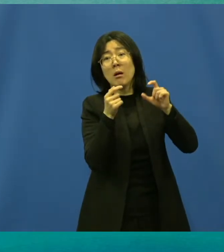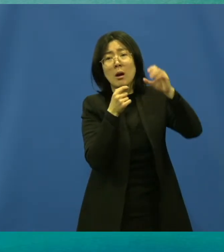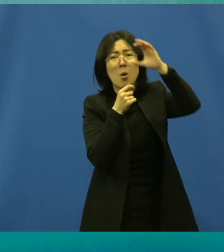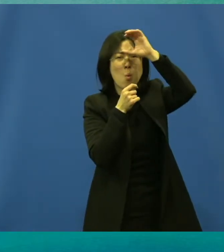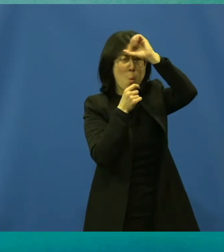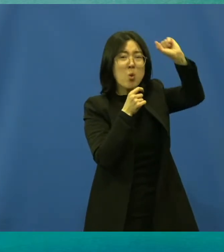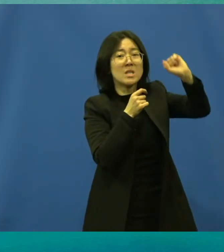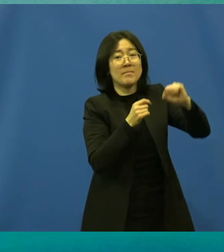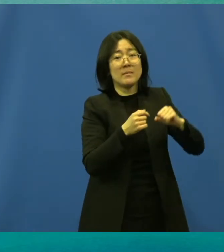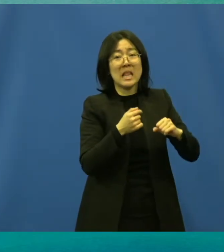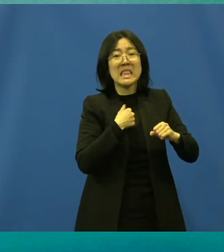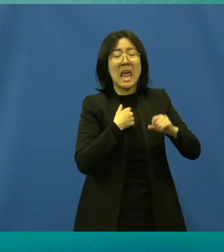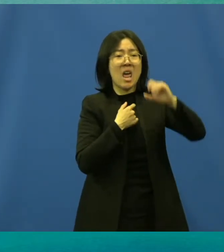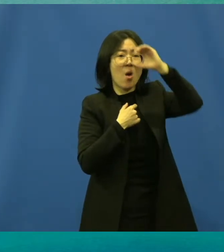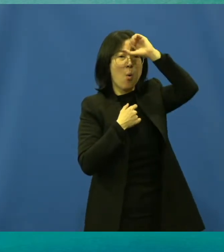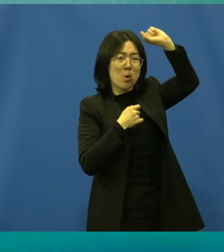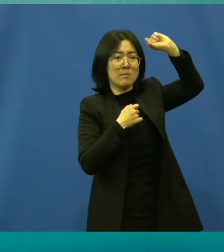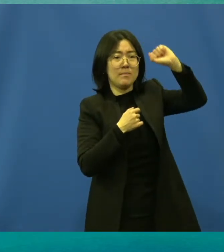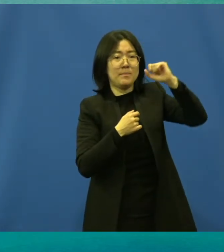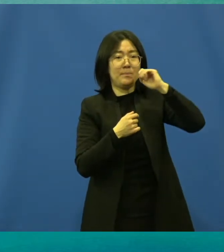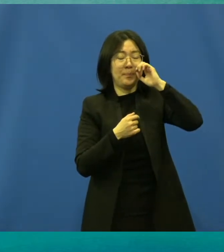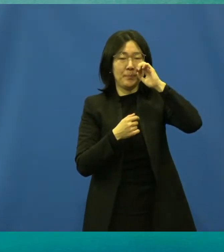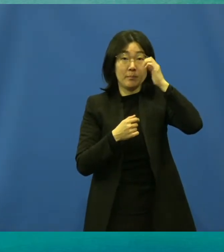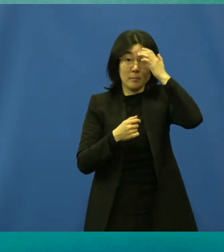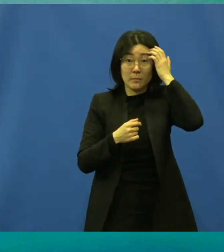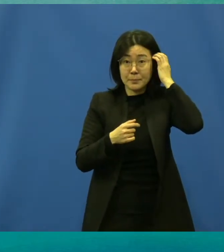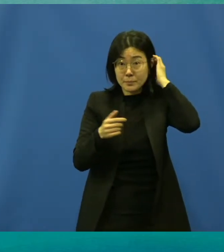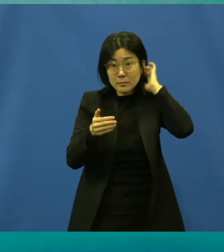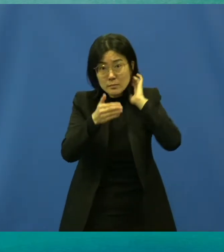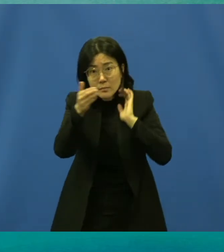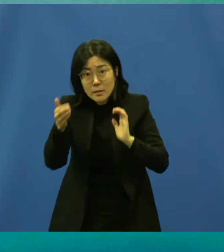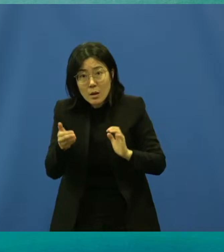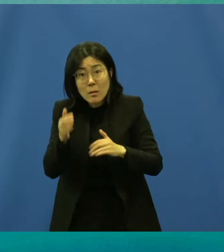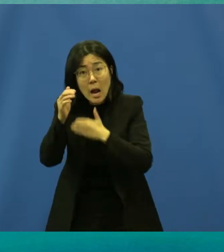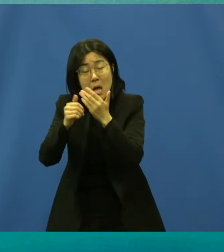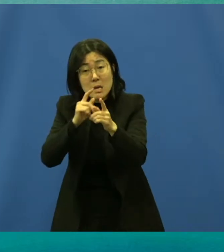하나님의 말씀을 진지하게 받아들이는 사람은 복됩니다.